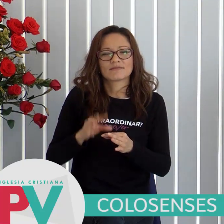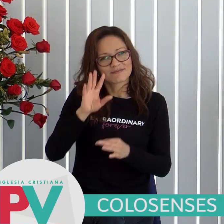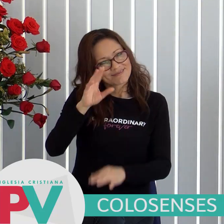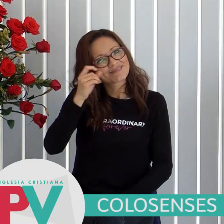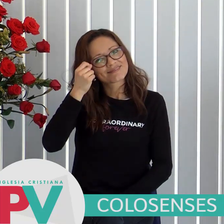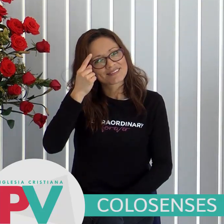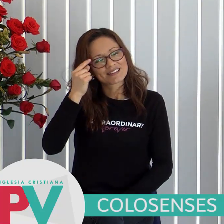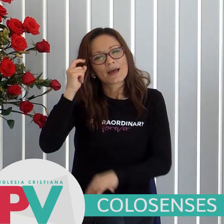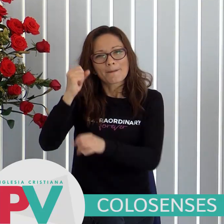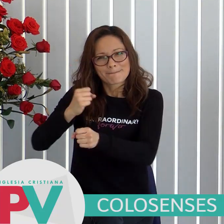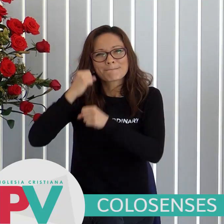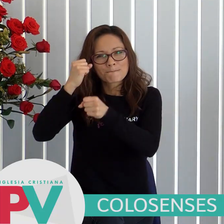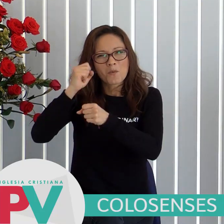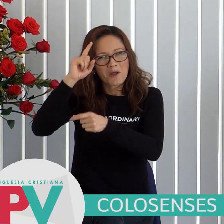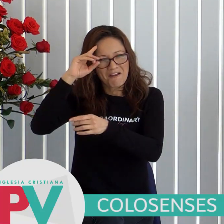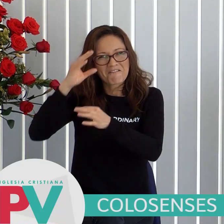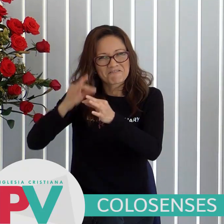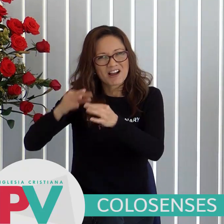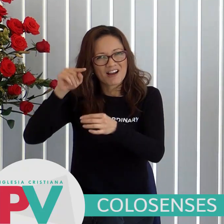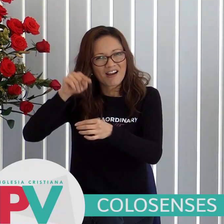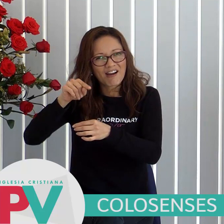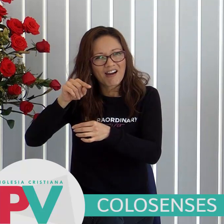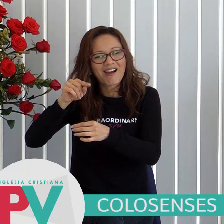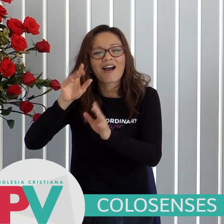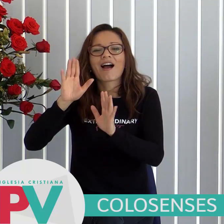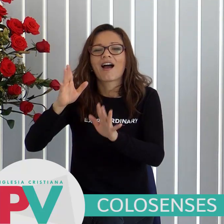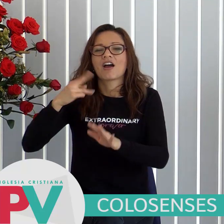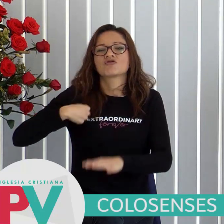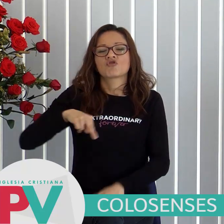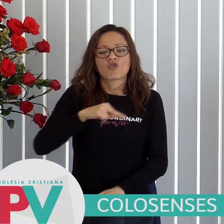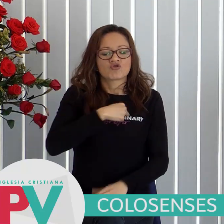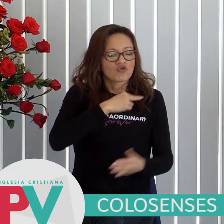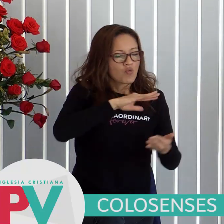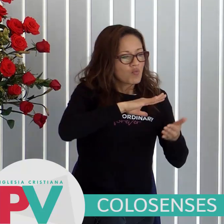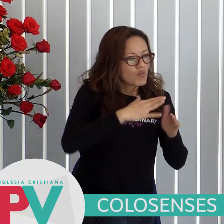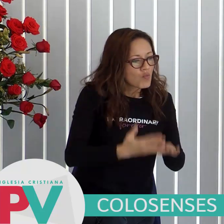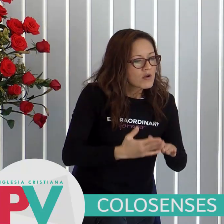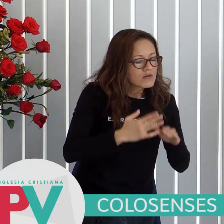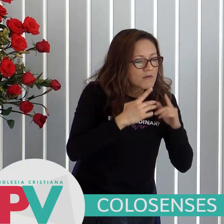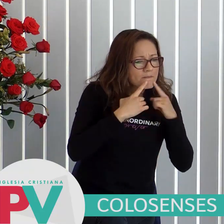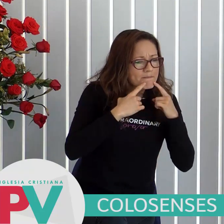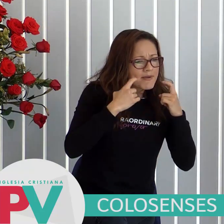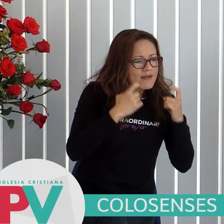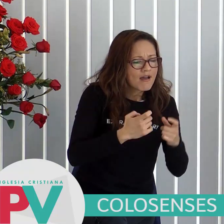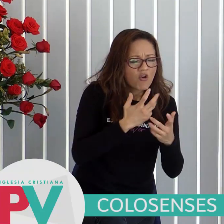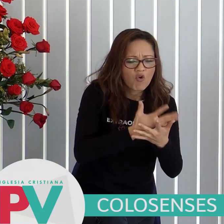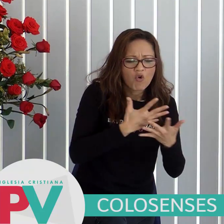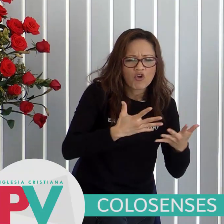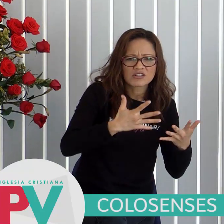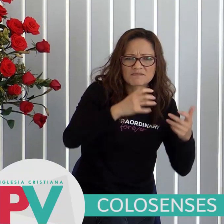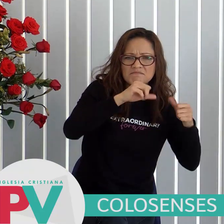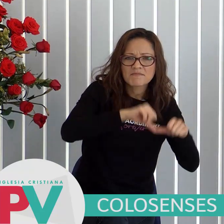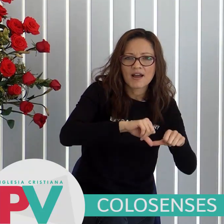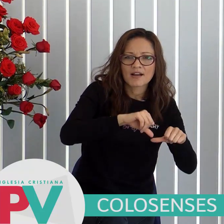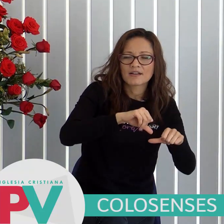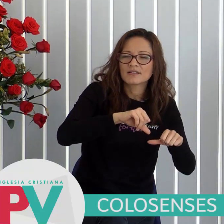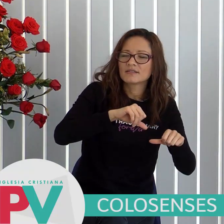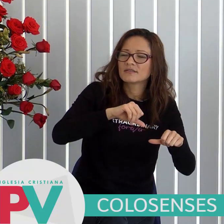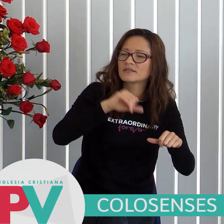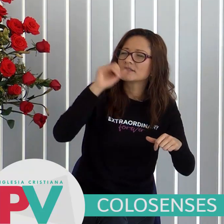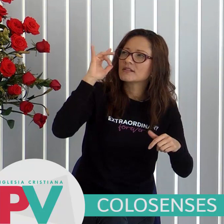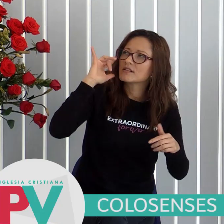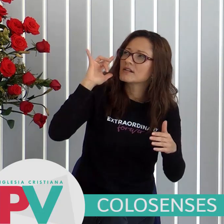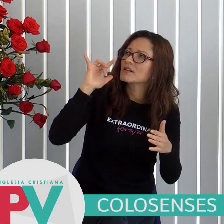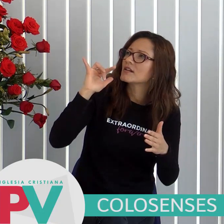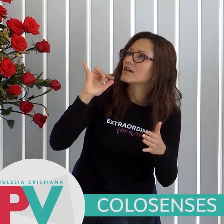¿Entiende el poder de la fe? Que nosotros, estando muertos en nuestros delitos y pecados,